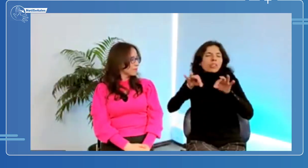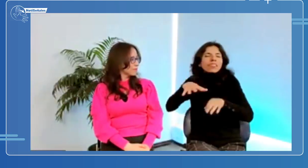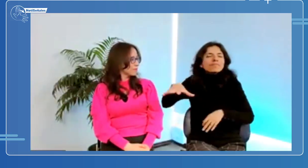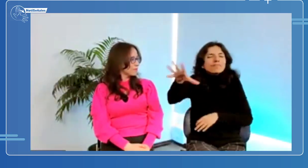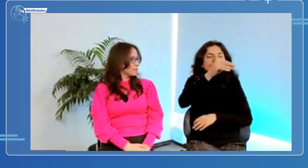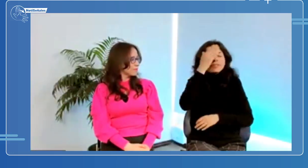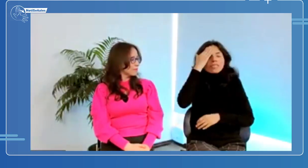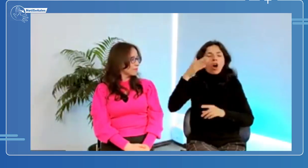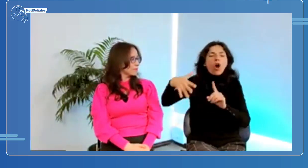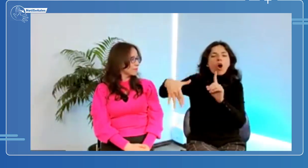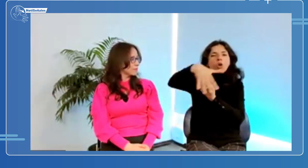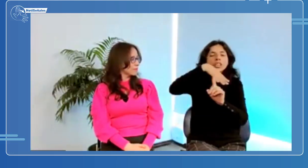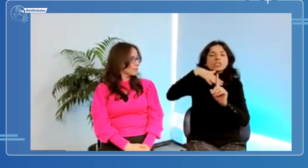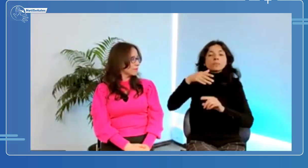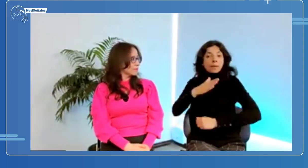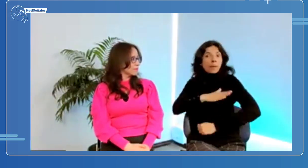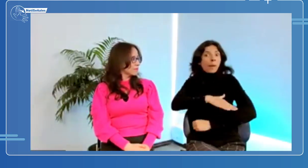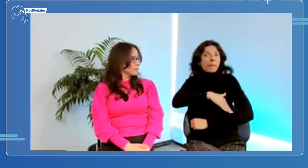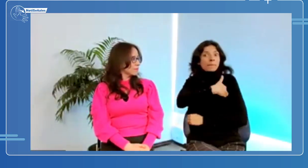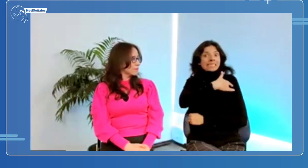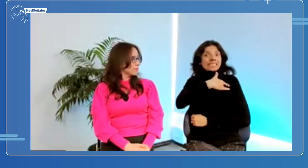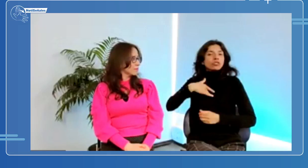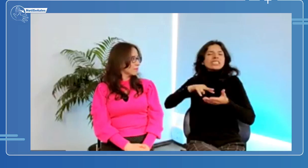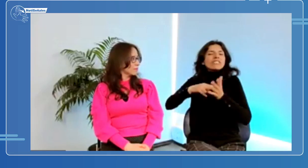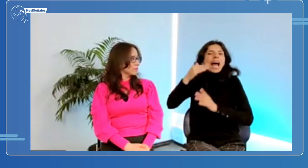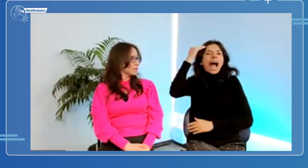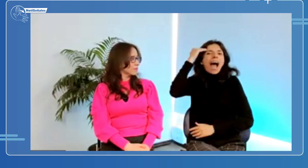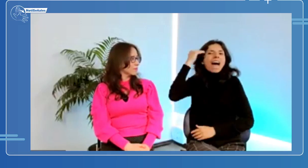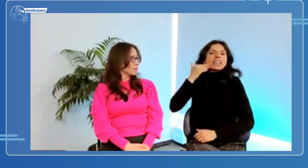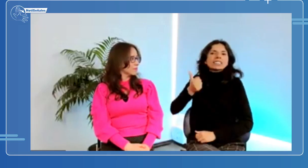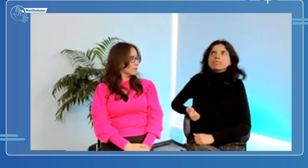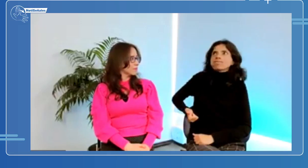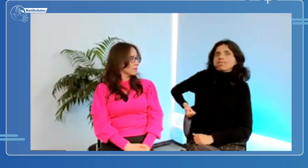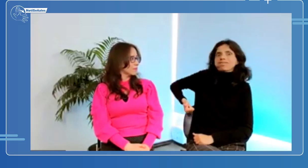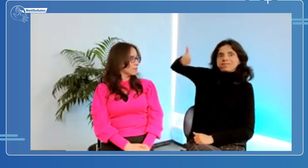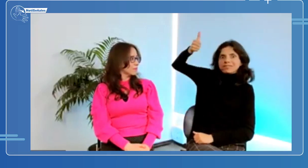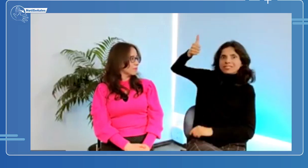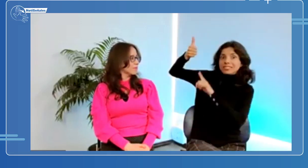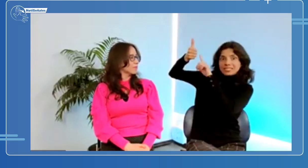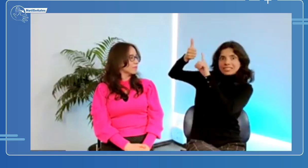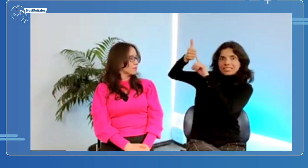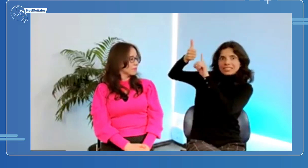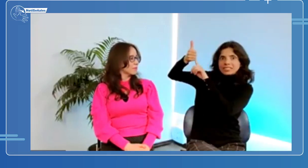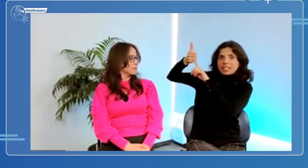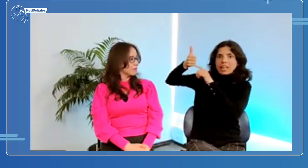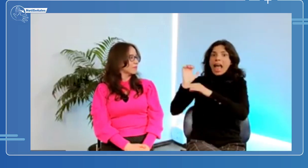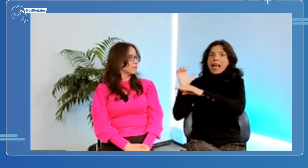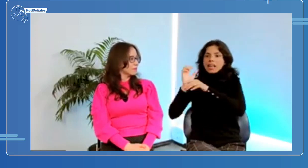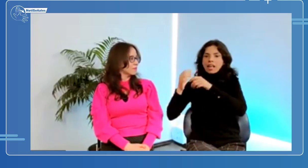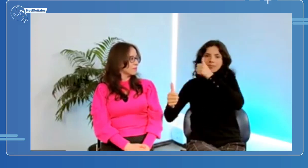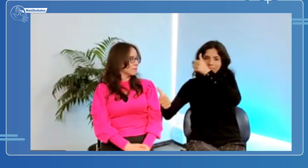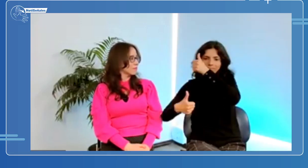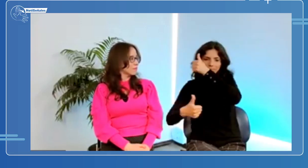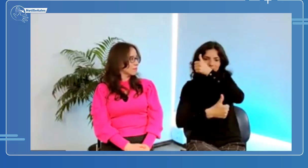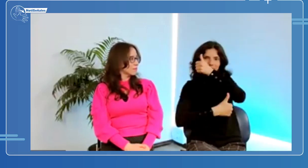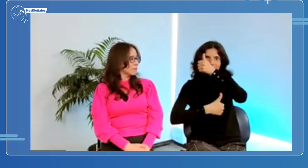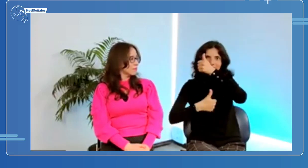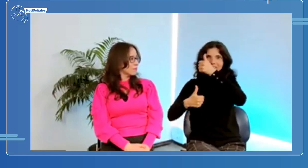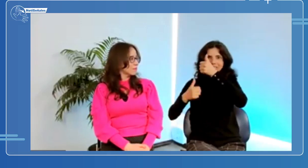lo que se está mencionando, es que es importante saber un poco del contexto. Ministerio de Salud se puede decir que es como la cabeza que tiene